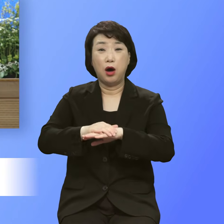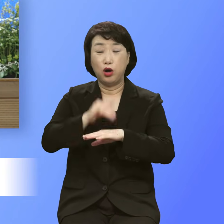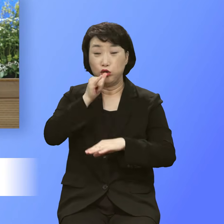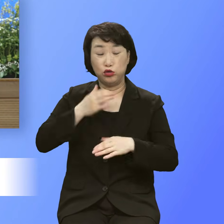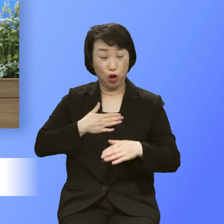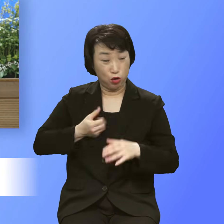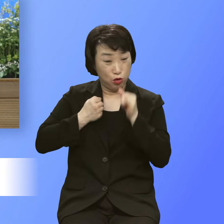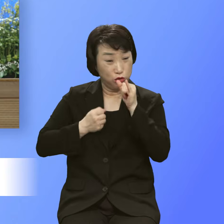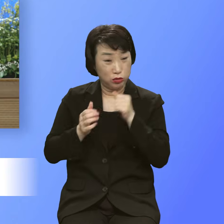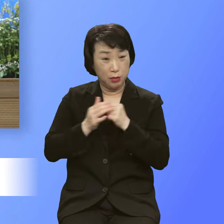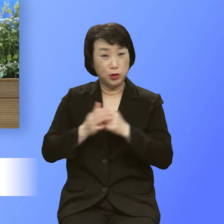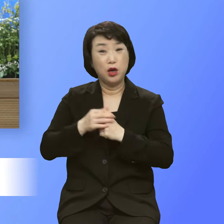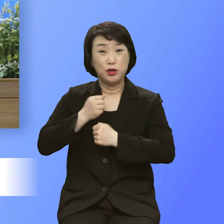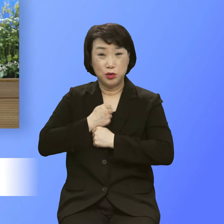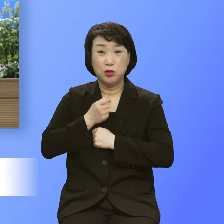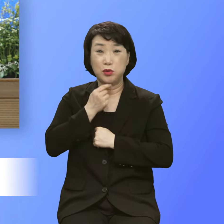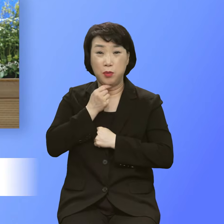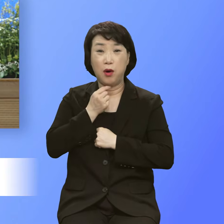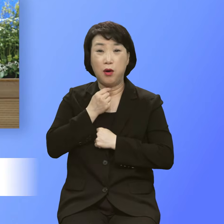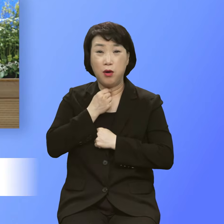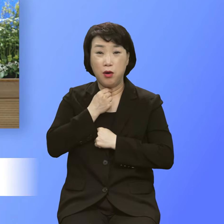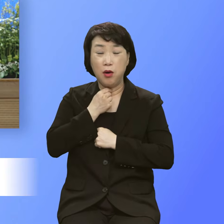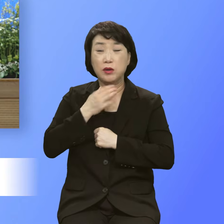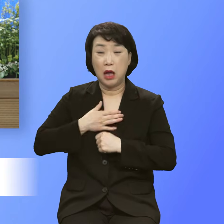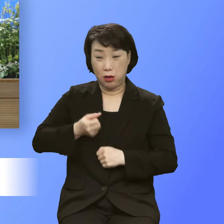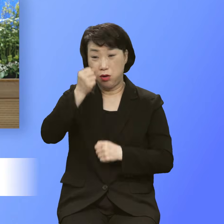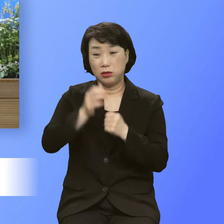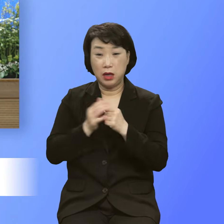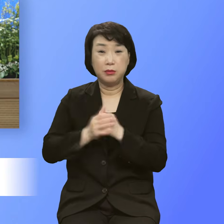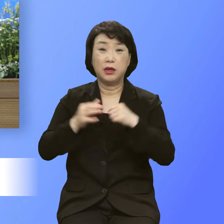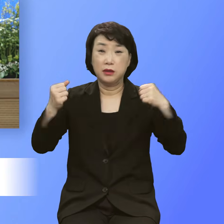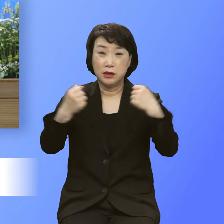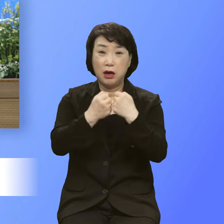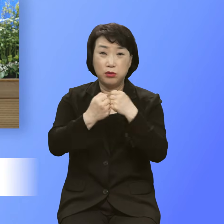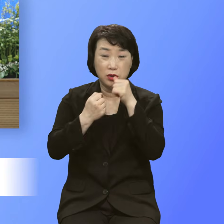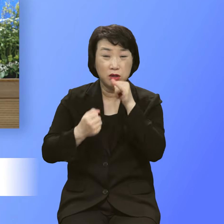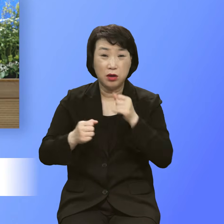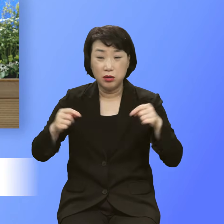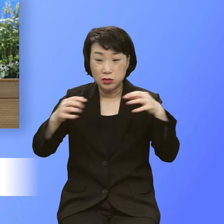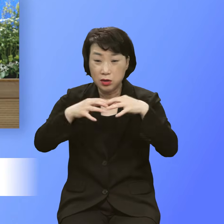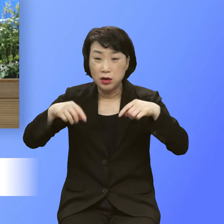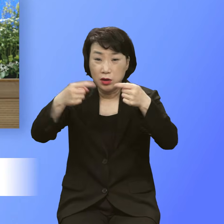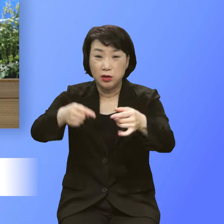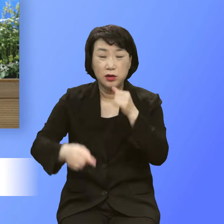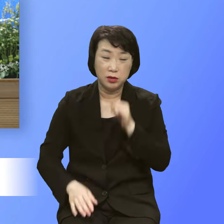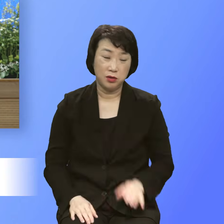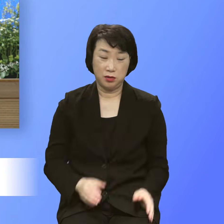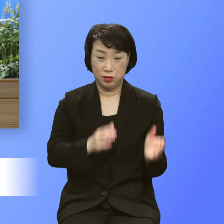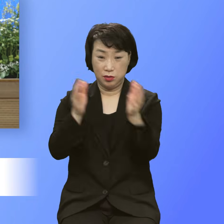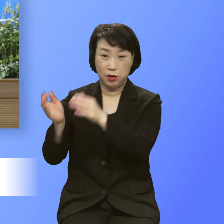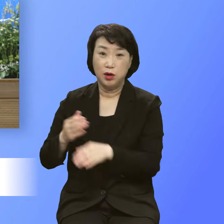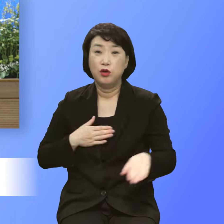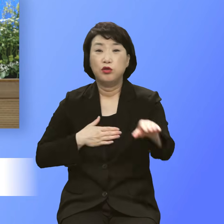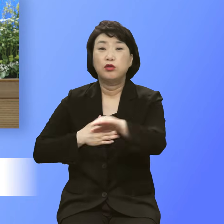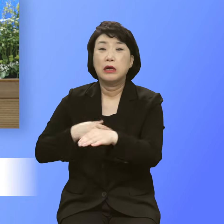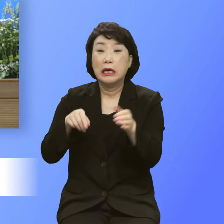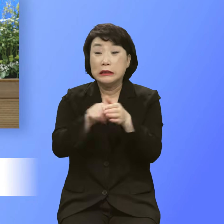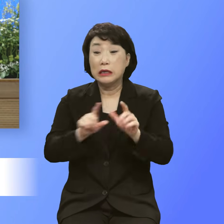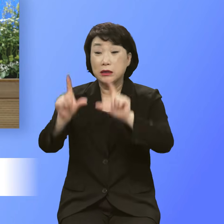말이야. 그러니까 내 것 때문에 싸우는 겁니다. 우리 신앙생활을 왜 잘해야 되느냐? 내 것이기